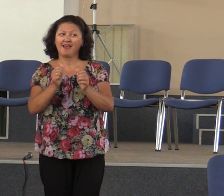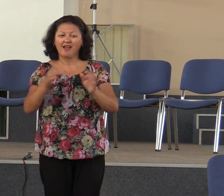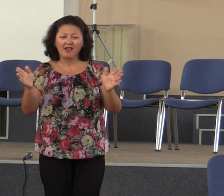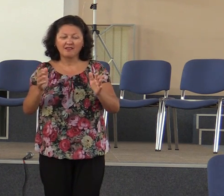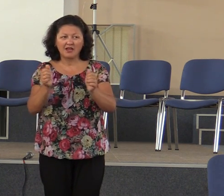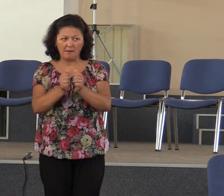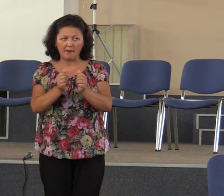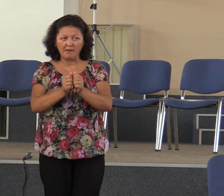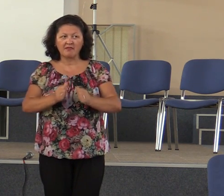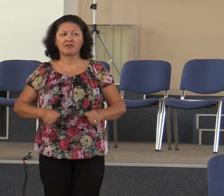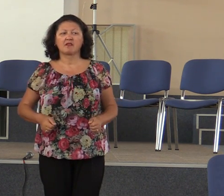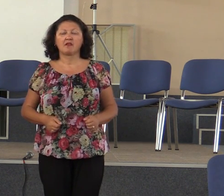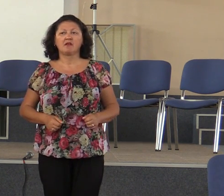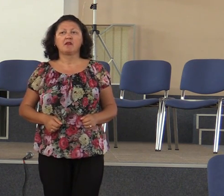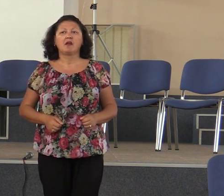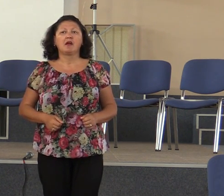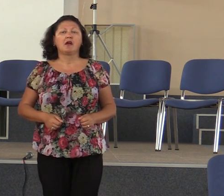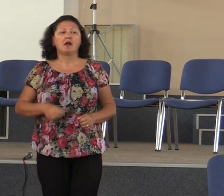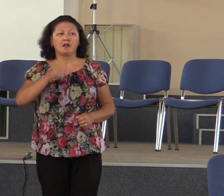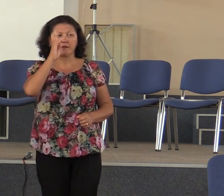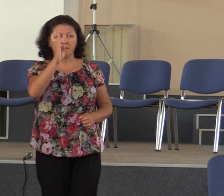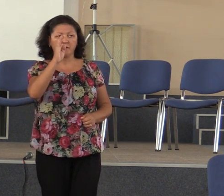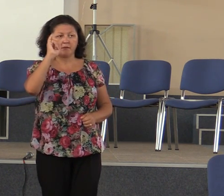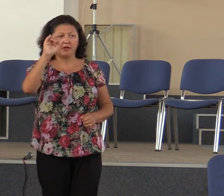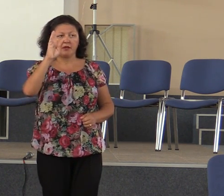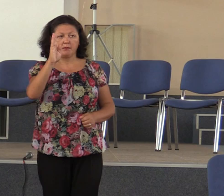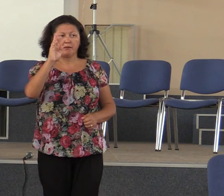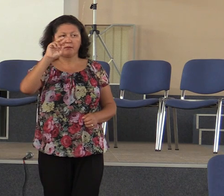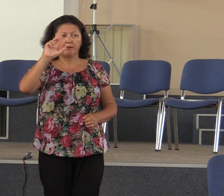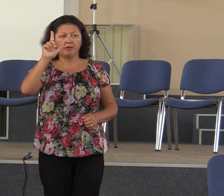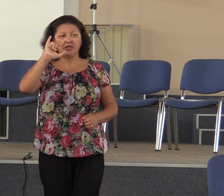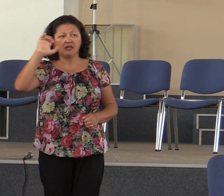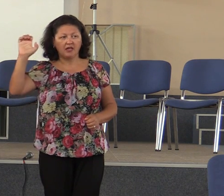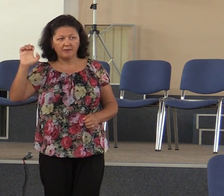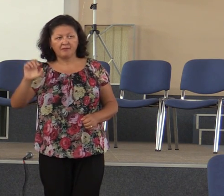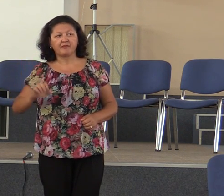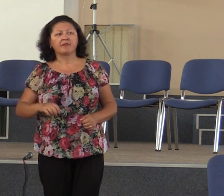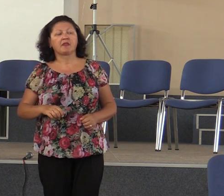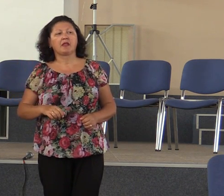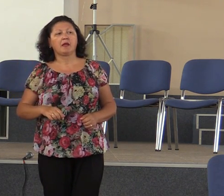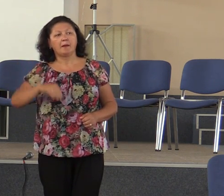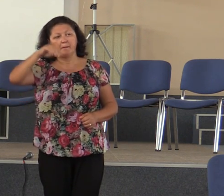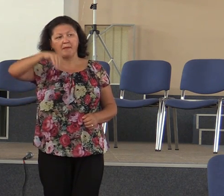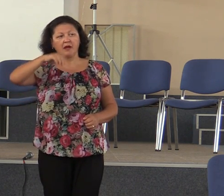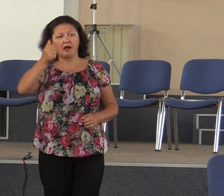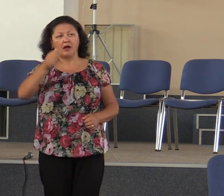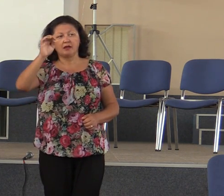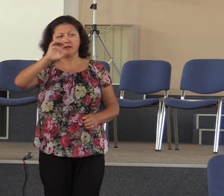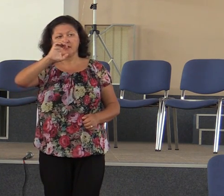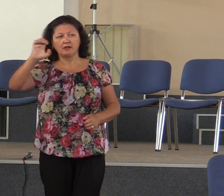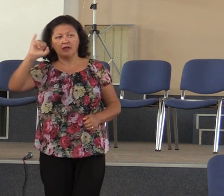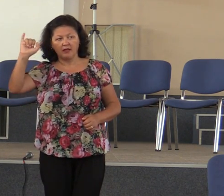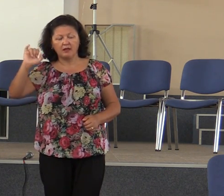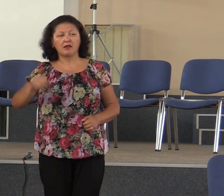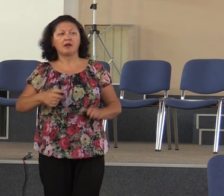o pildă în Biblie, în Matei, capitolul 13. Există în lumea aceasta tot felul